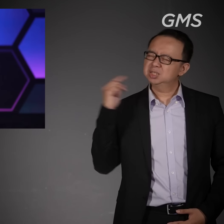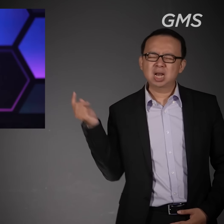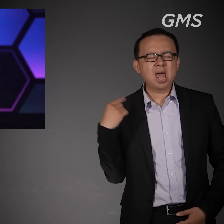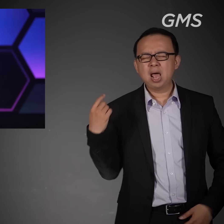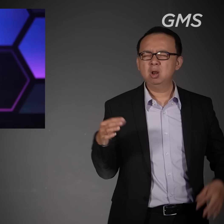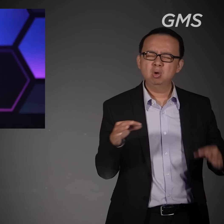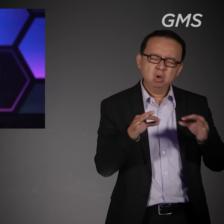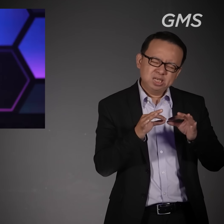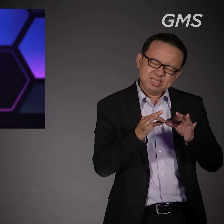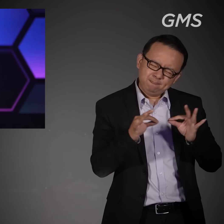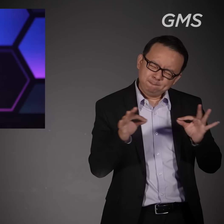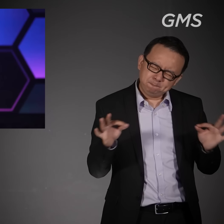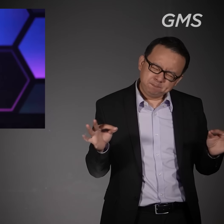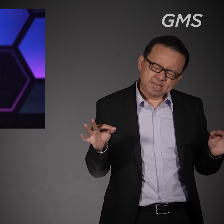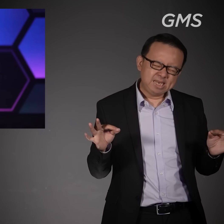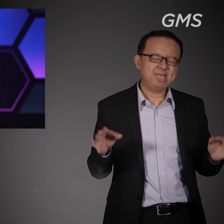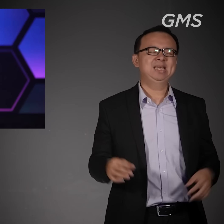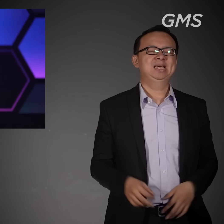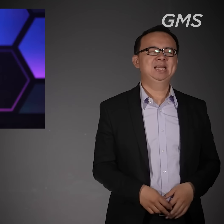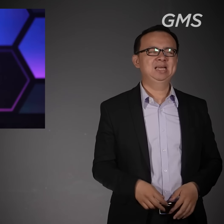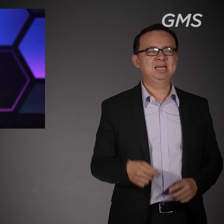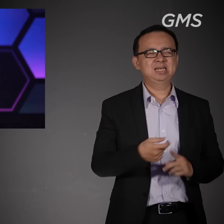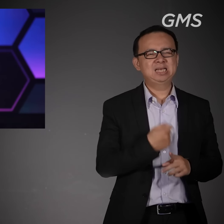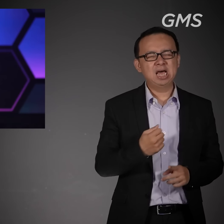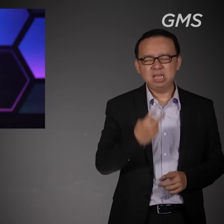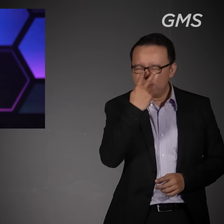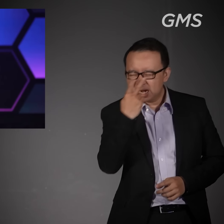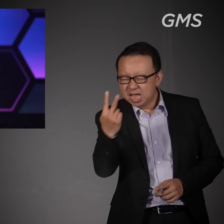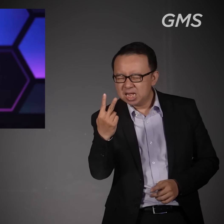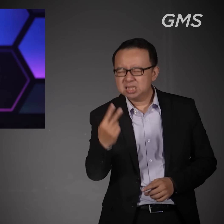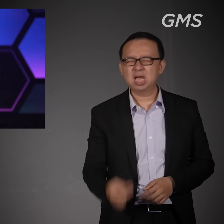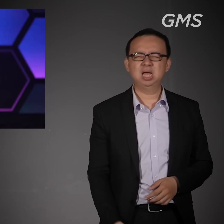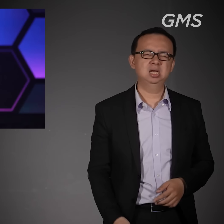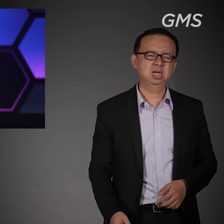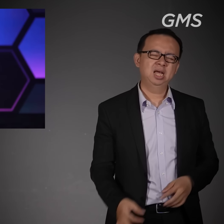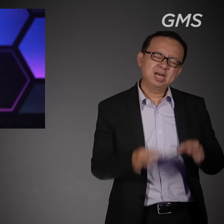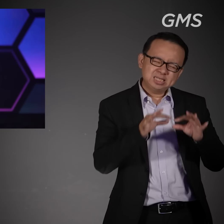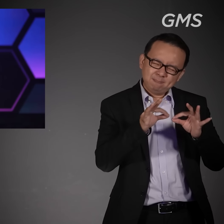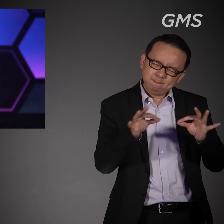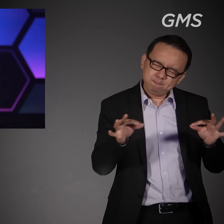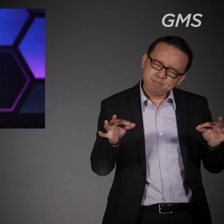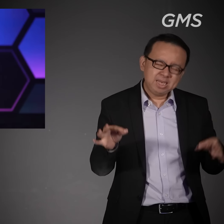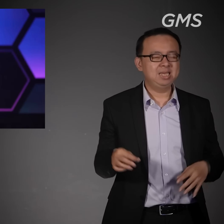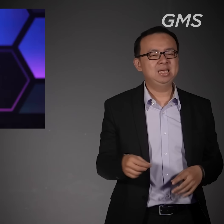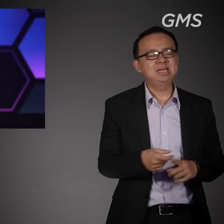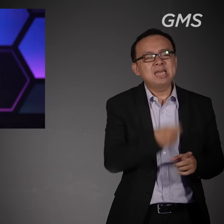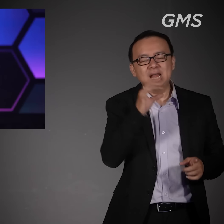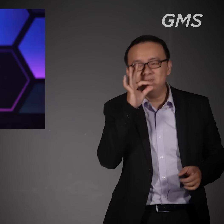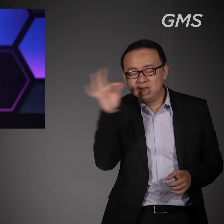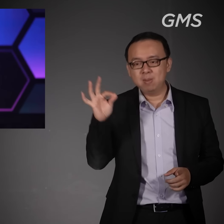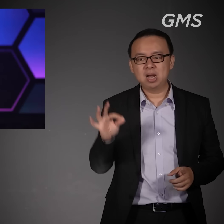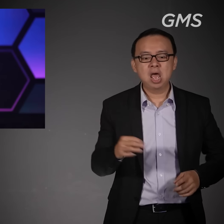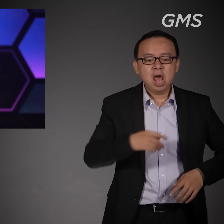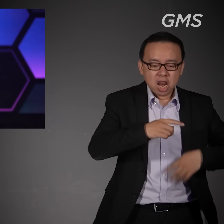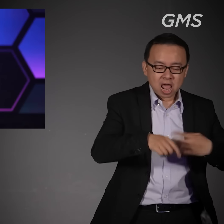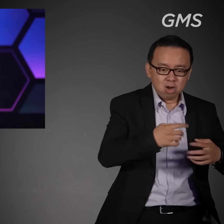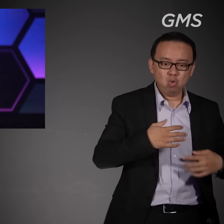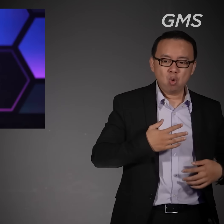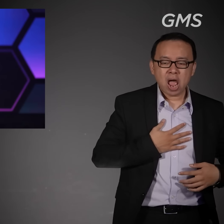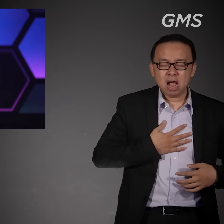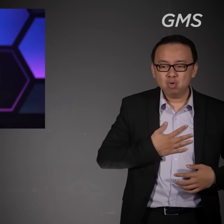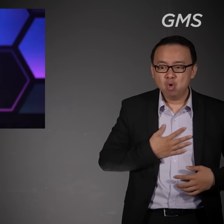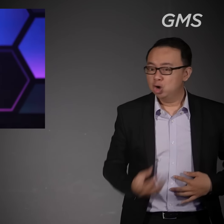Sepi dari visi. Sepi dari penglihatan. Firman pun jarang. Tiba-tiba aku merasa diperkaya.